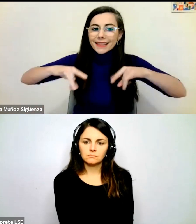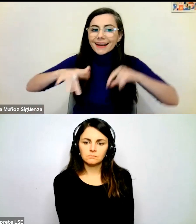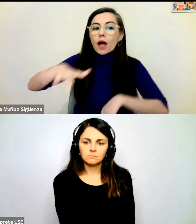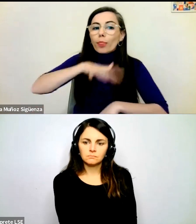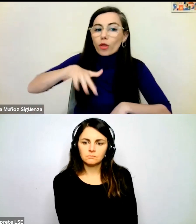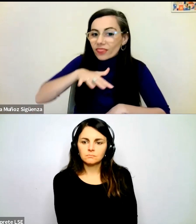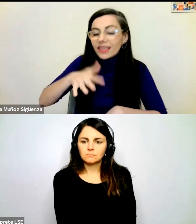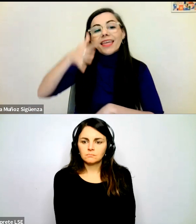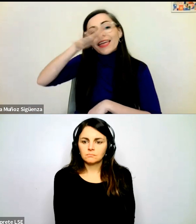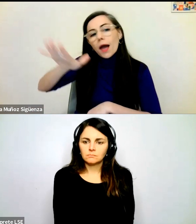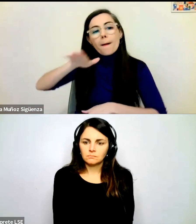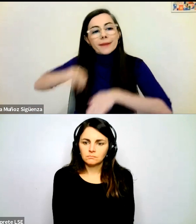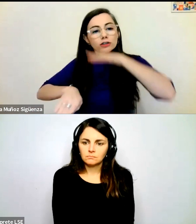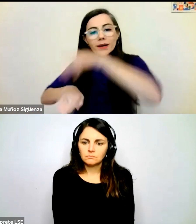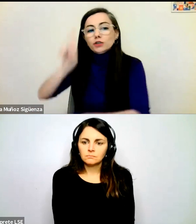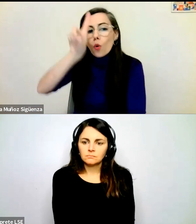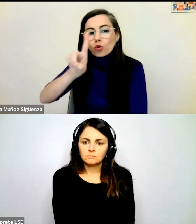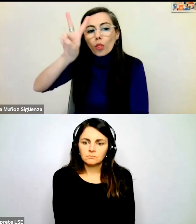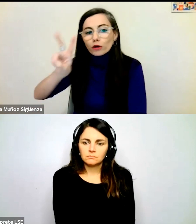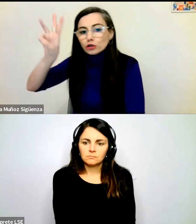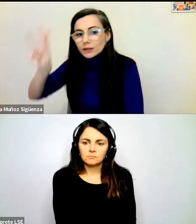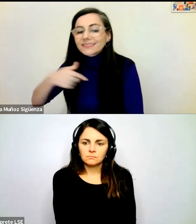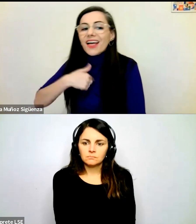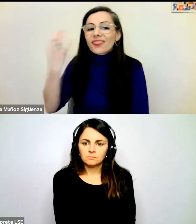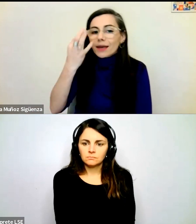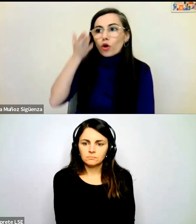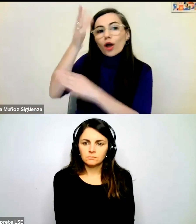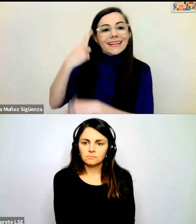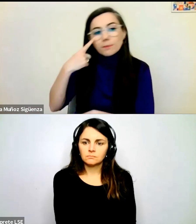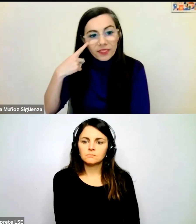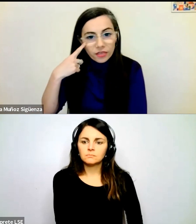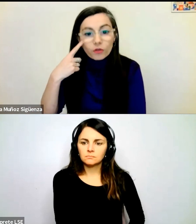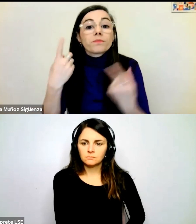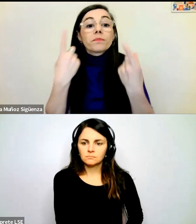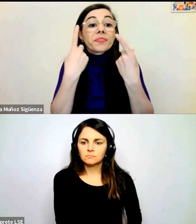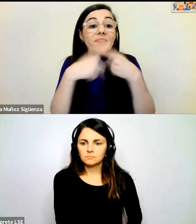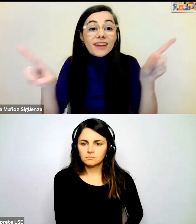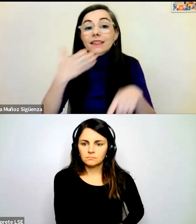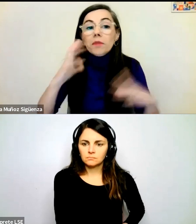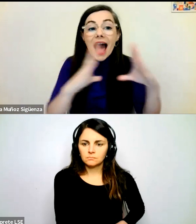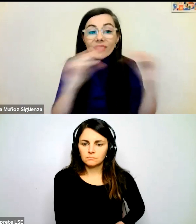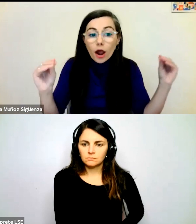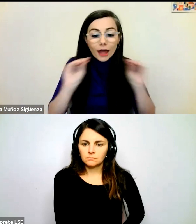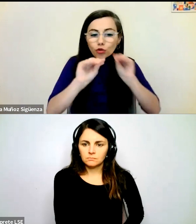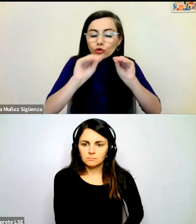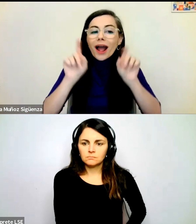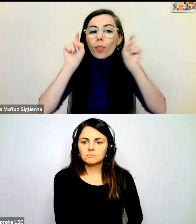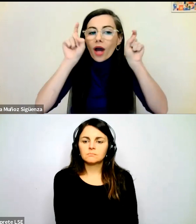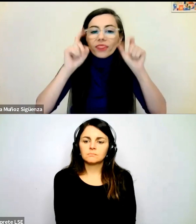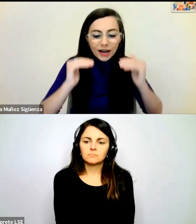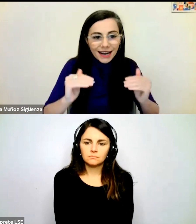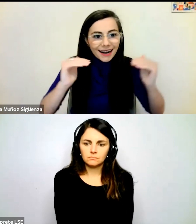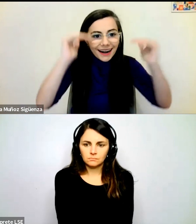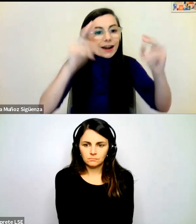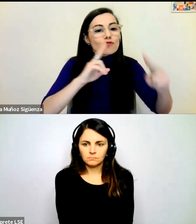signos, queréis hacer una denuncia a nivel territorial. ¿Cuáles son los pasos que tenéis que llegar a dar para poder hacer